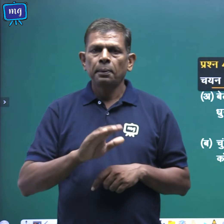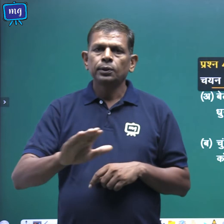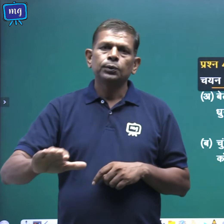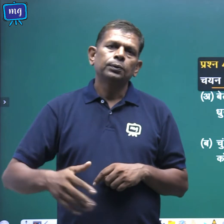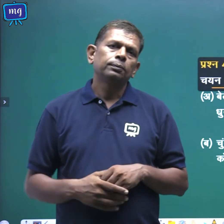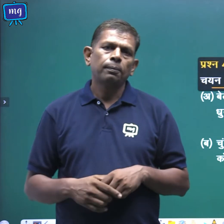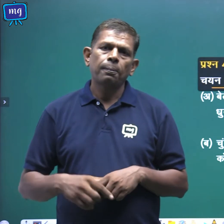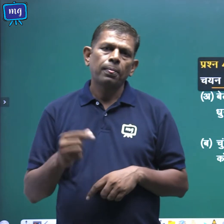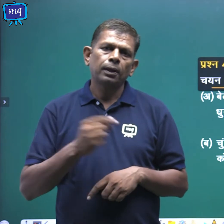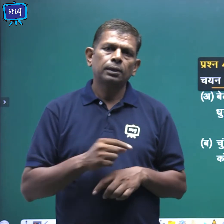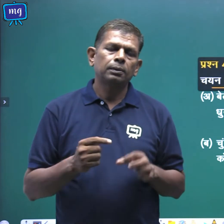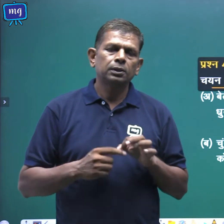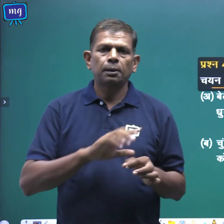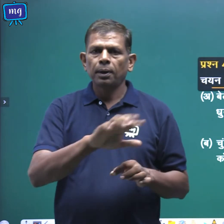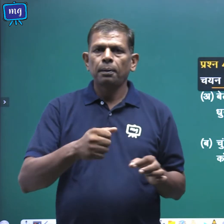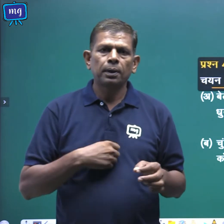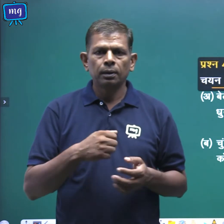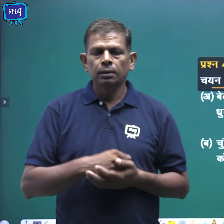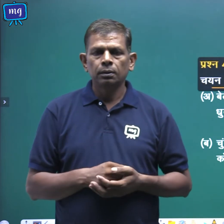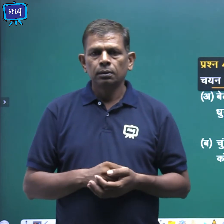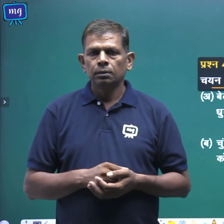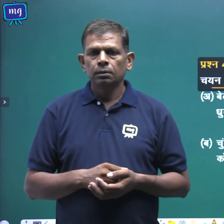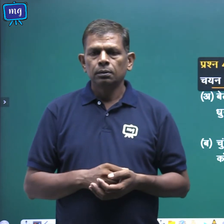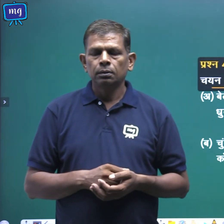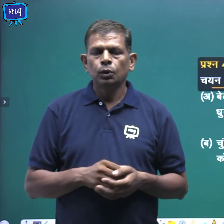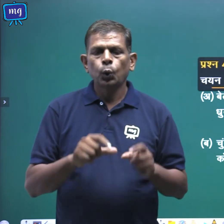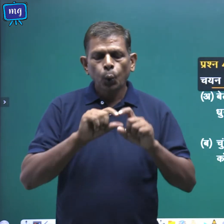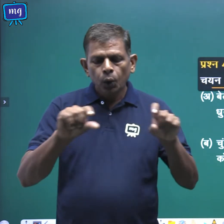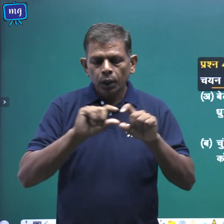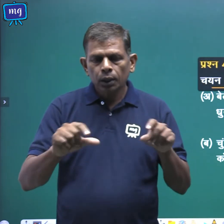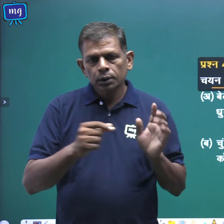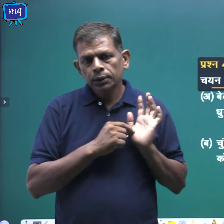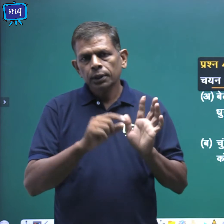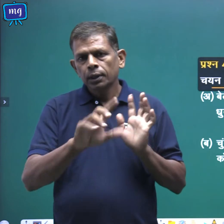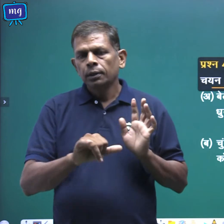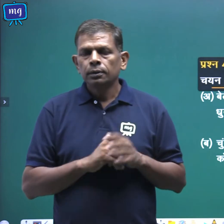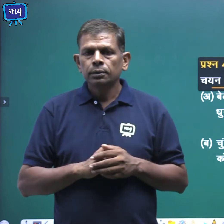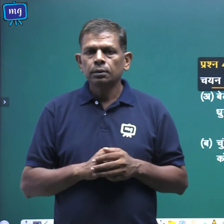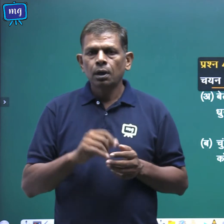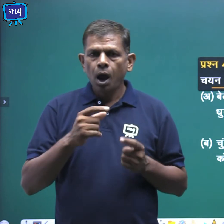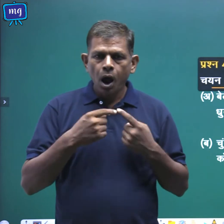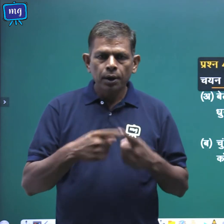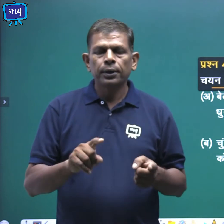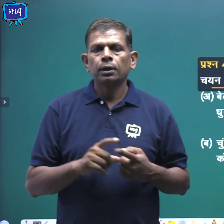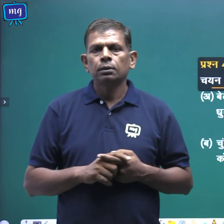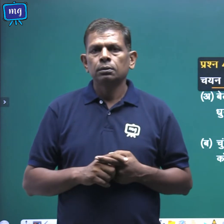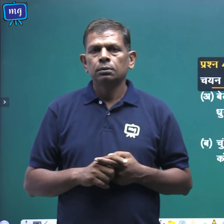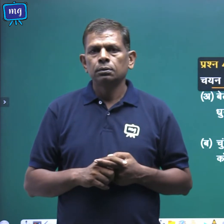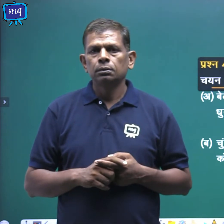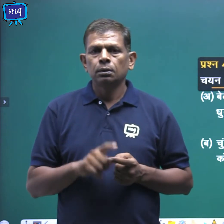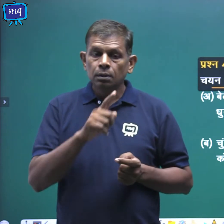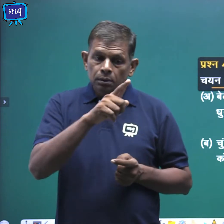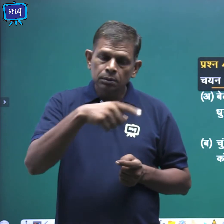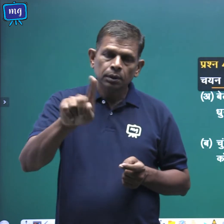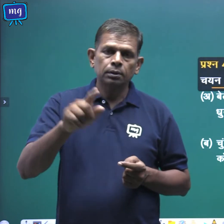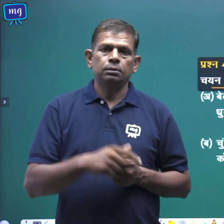बच्चों, इस प्रश्न में हमें जो कथन दिए गए हैं अगर ये कथन